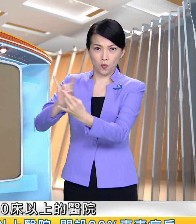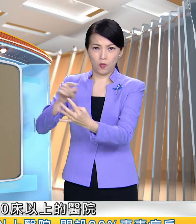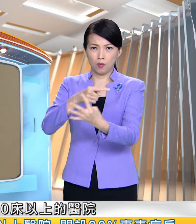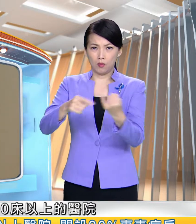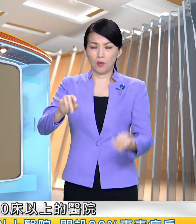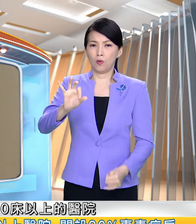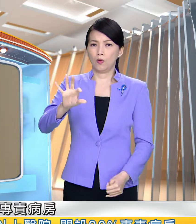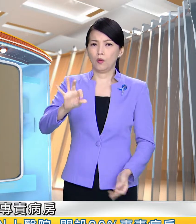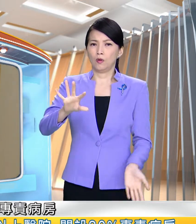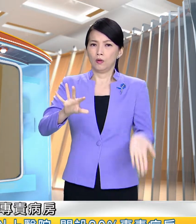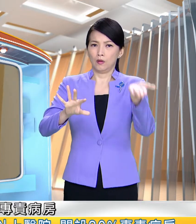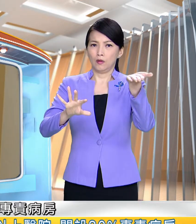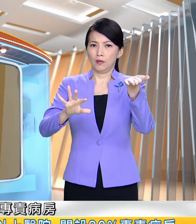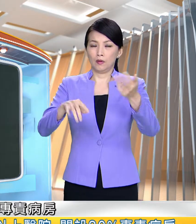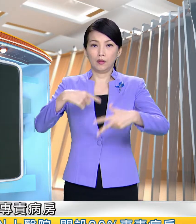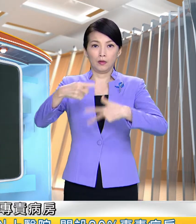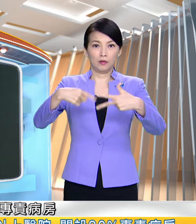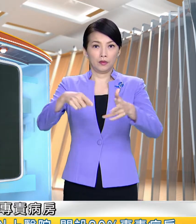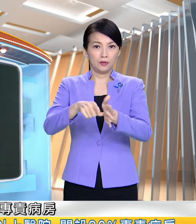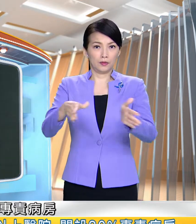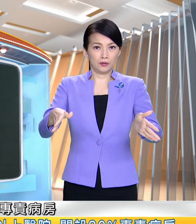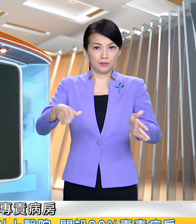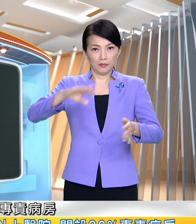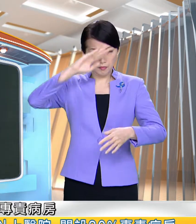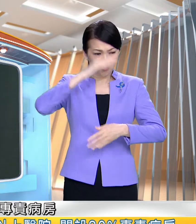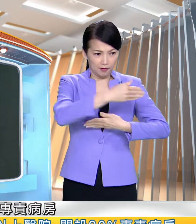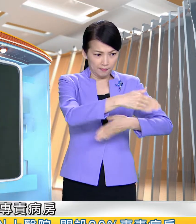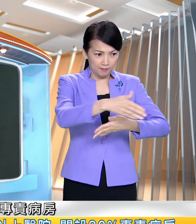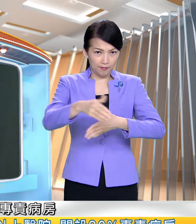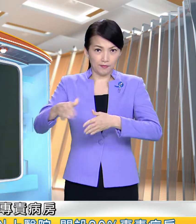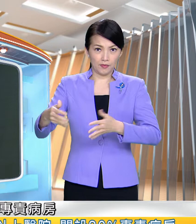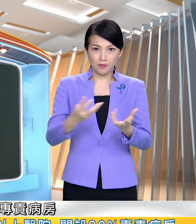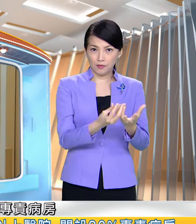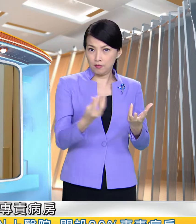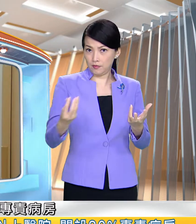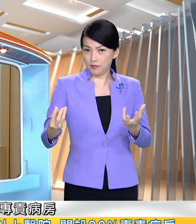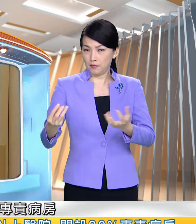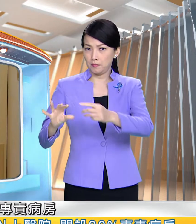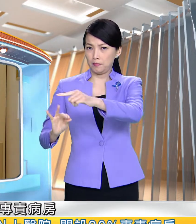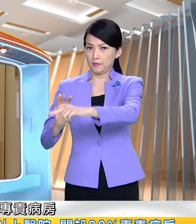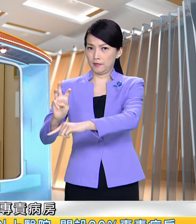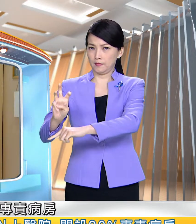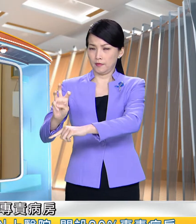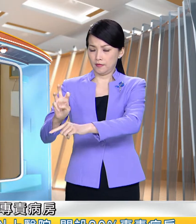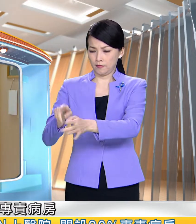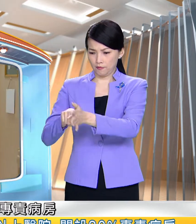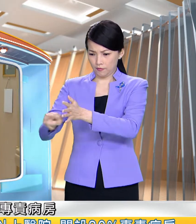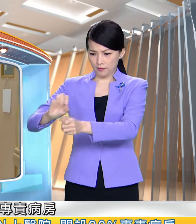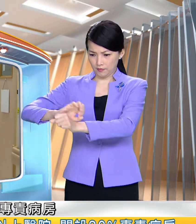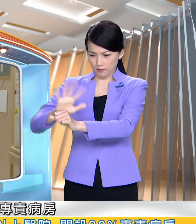上的医院，一周内开设30%专责病房。